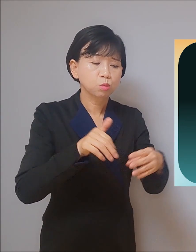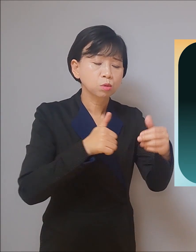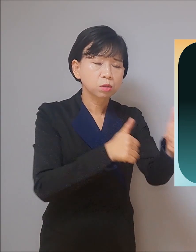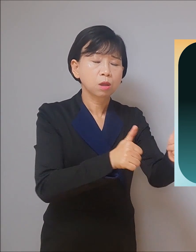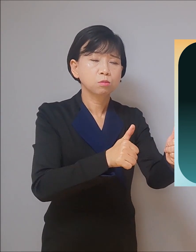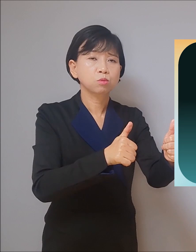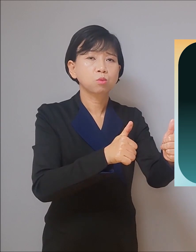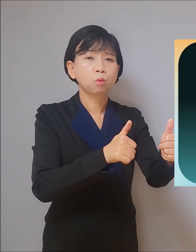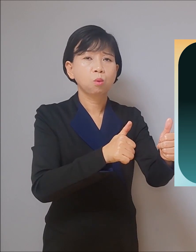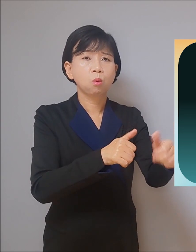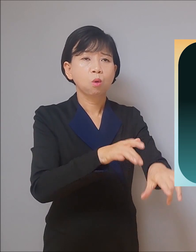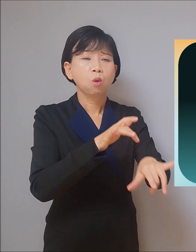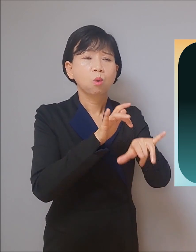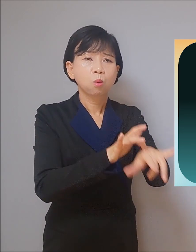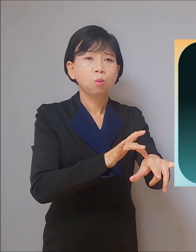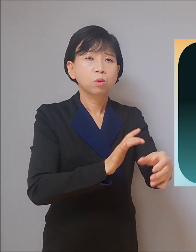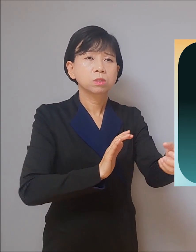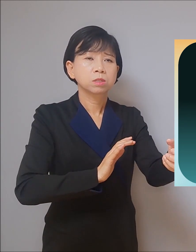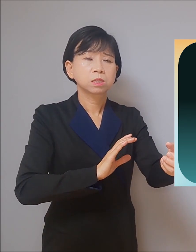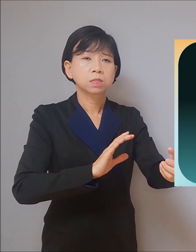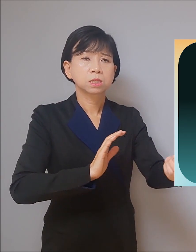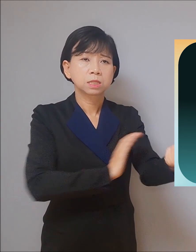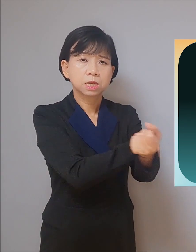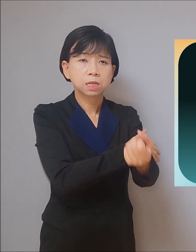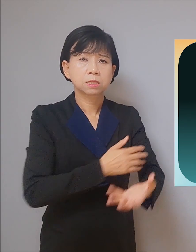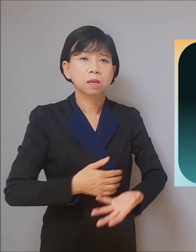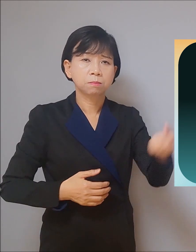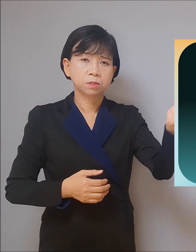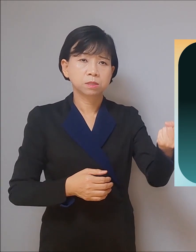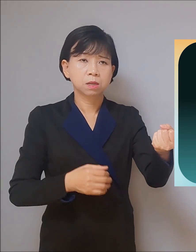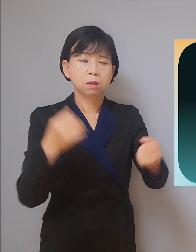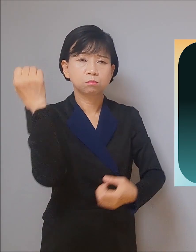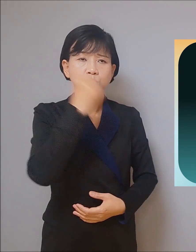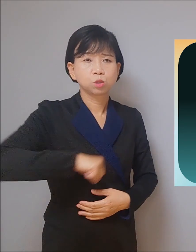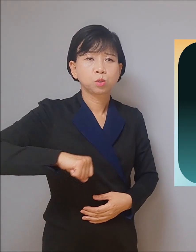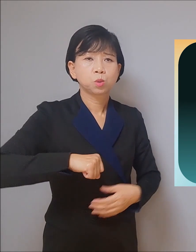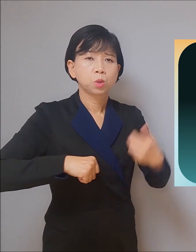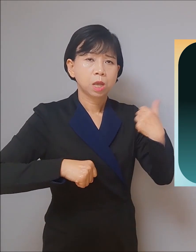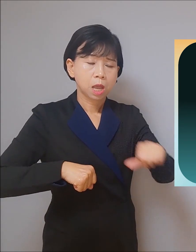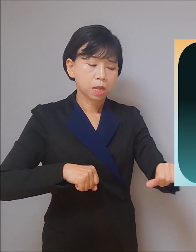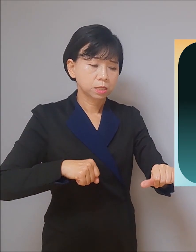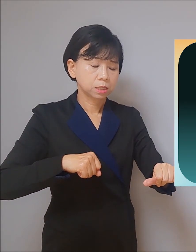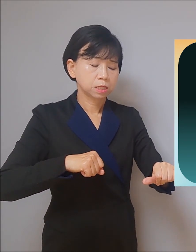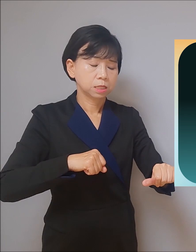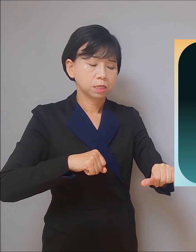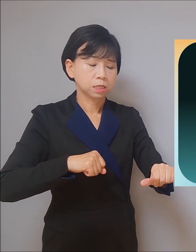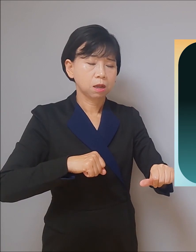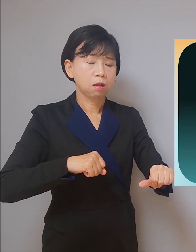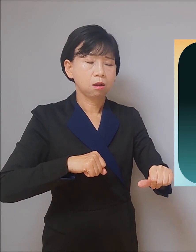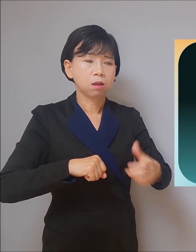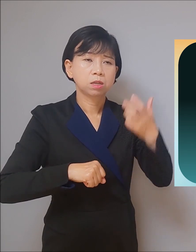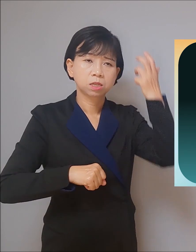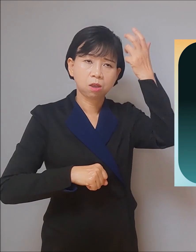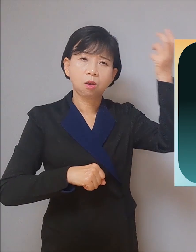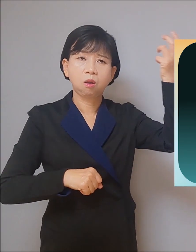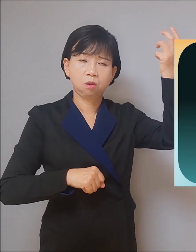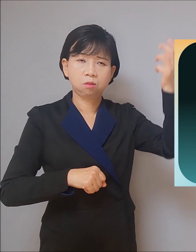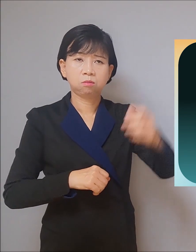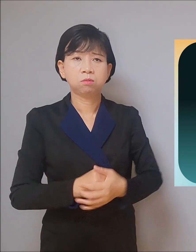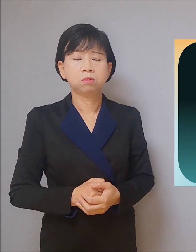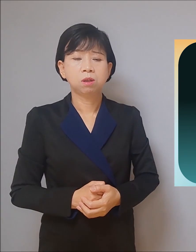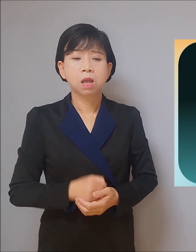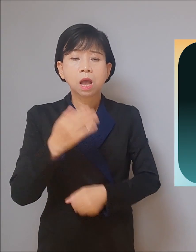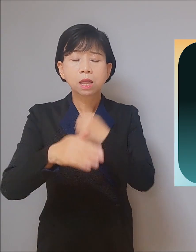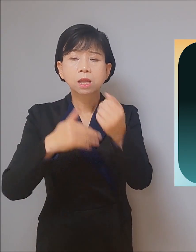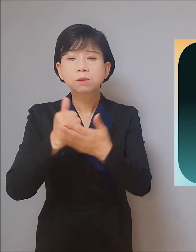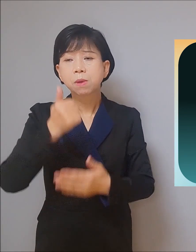공중의 권세 잡은 자를 따랐으니 곧 지금 불순종의 아들들 가운데 역사하는 영이라. 아멘. 하나님은